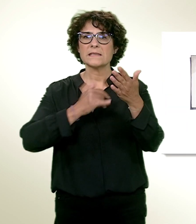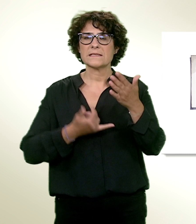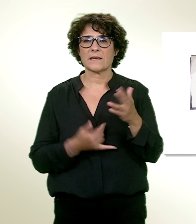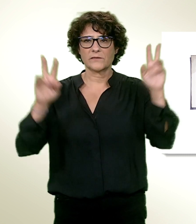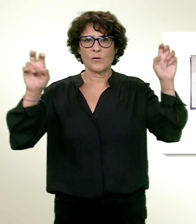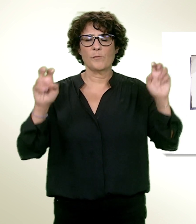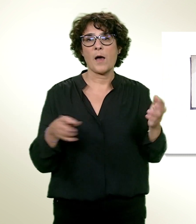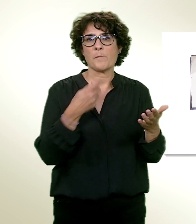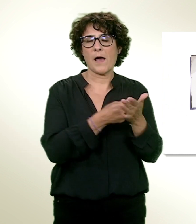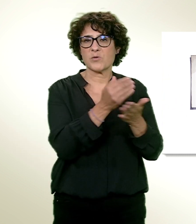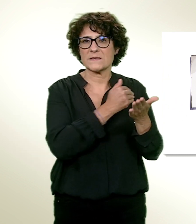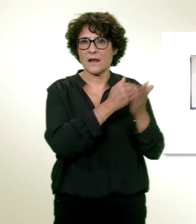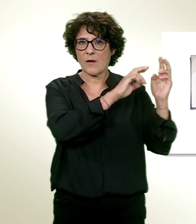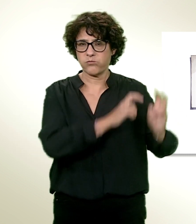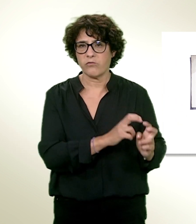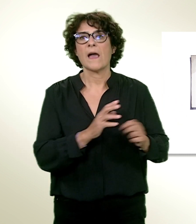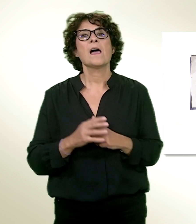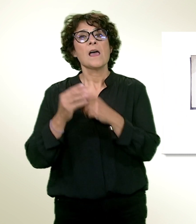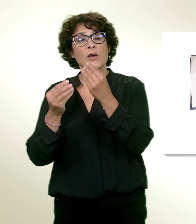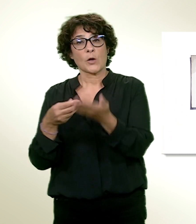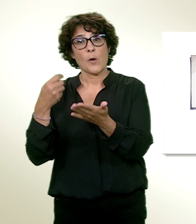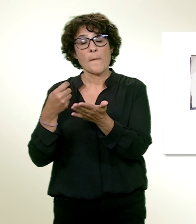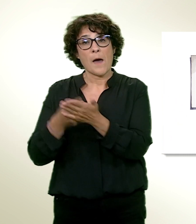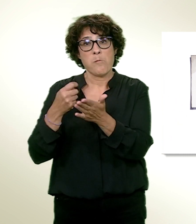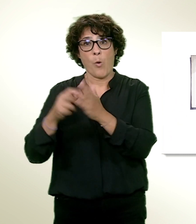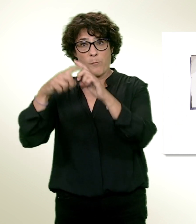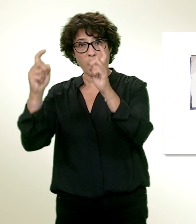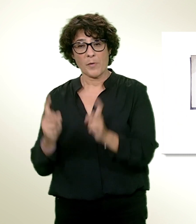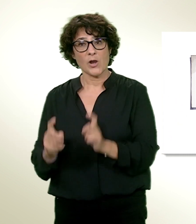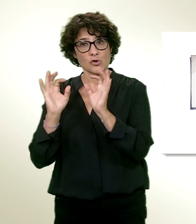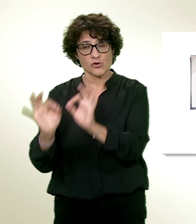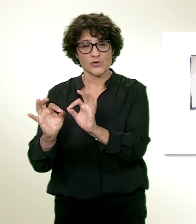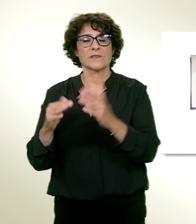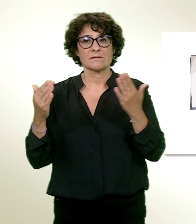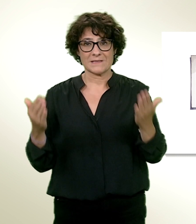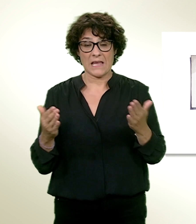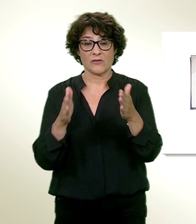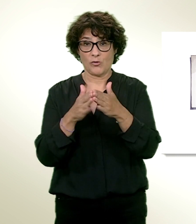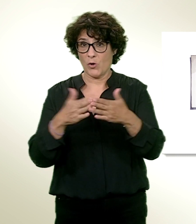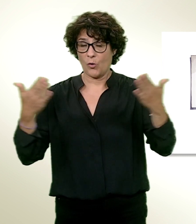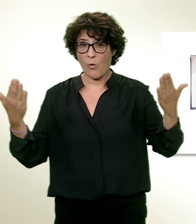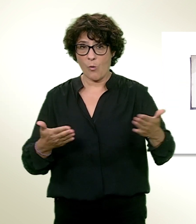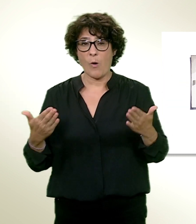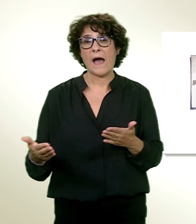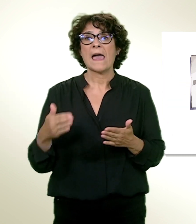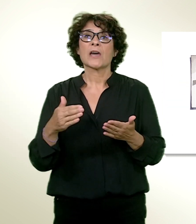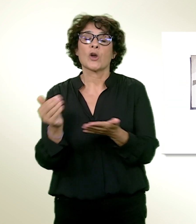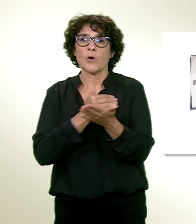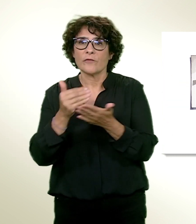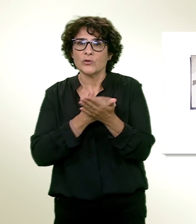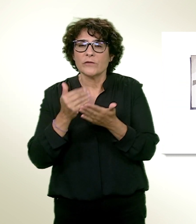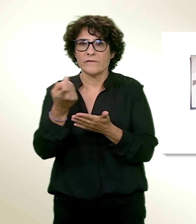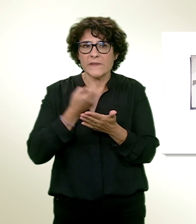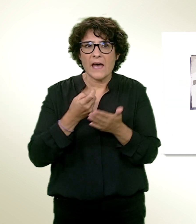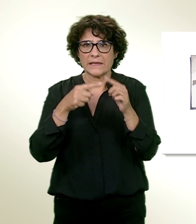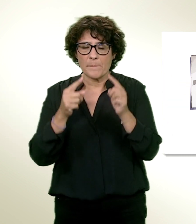L'initiative Alléger les impôts sur les salaires, imposer équitablement le capital, demande que les revenus du capital provenant d'intérêts, de